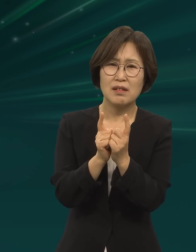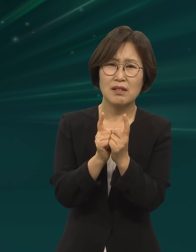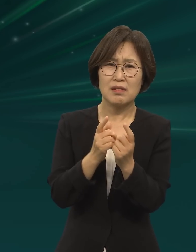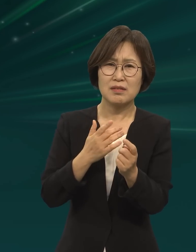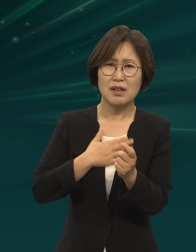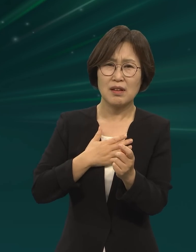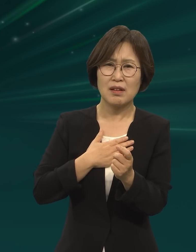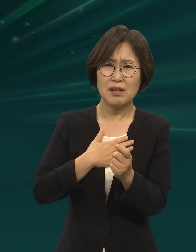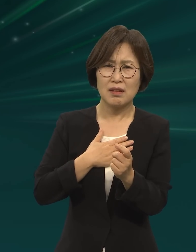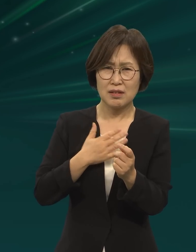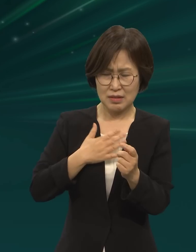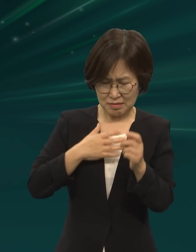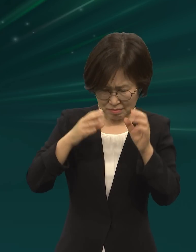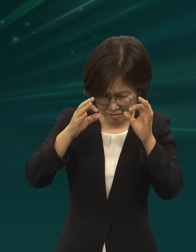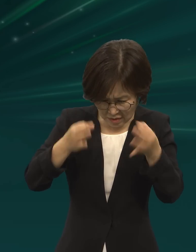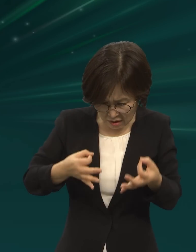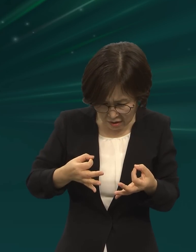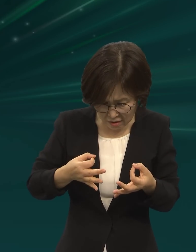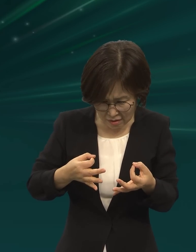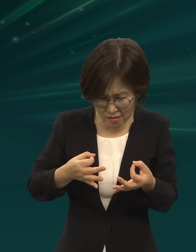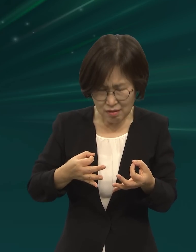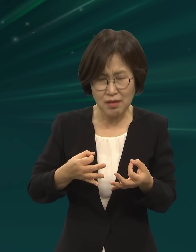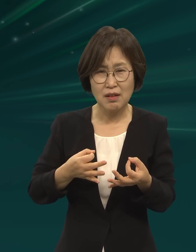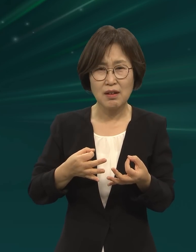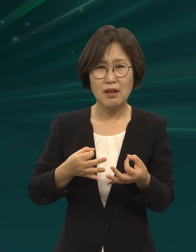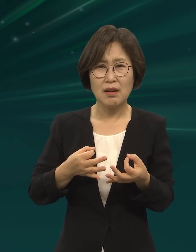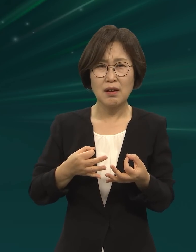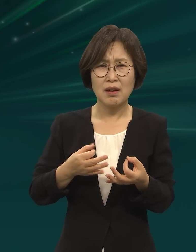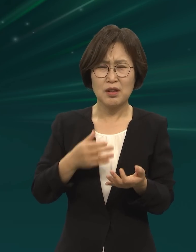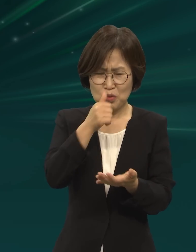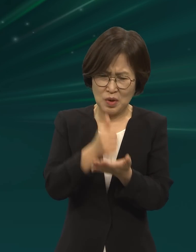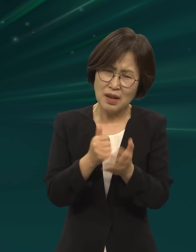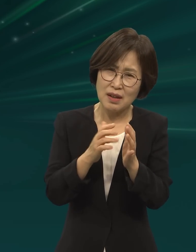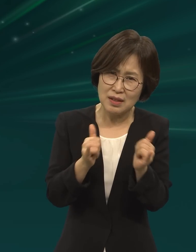저는 지금을 봐도 큰 눈물이 나옵니다.